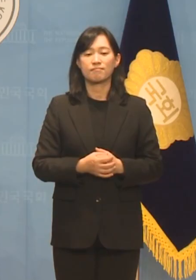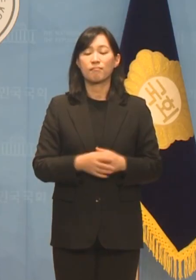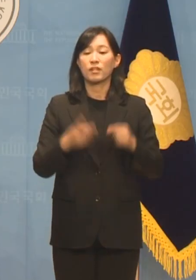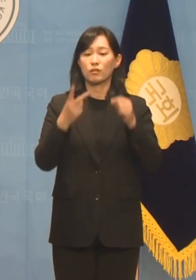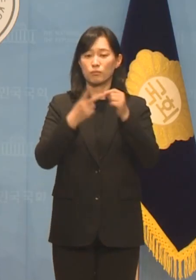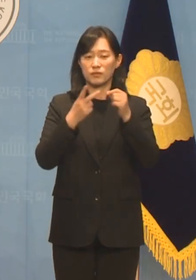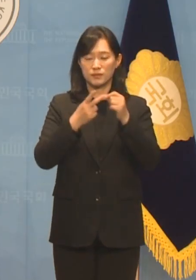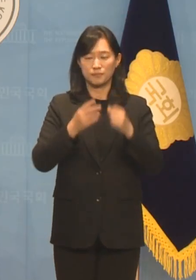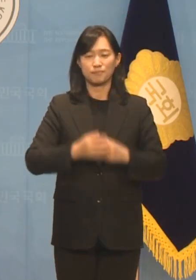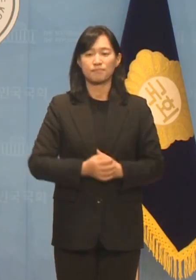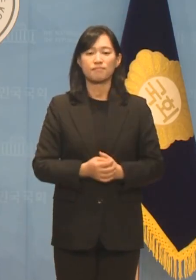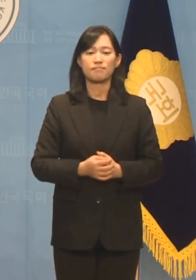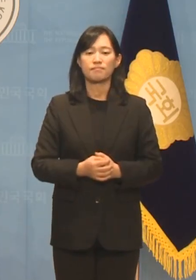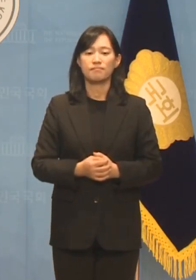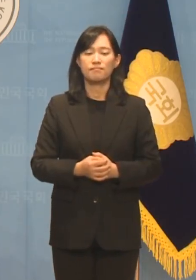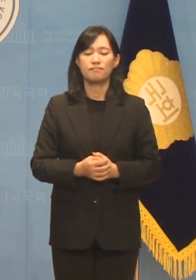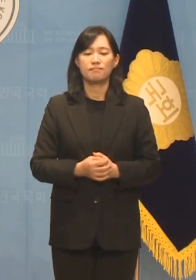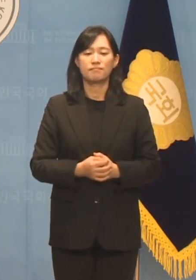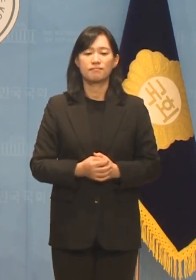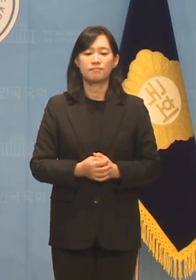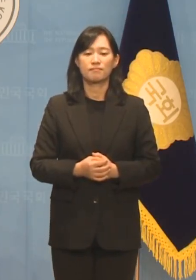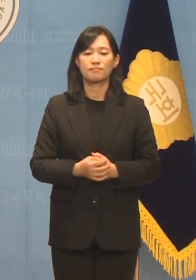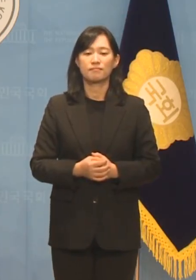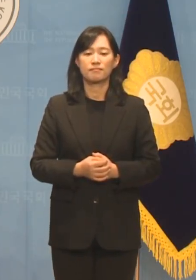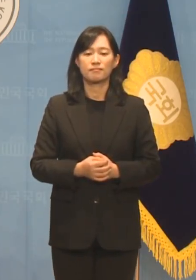두 번째 브리핑 시작하겠습니다.